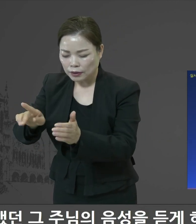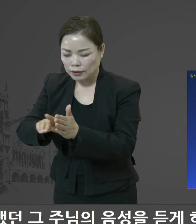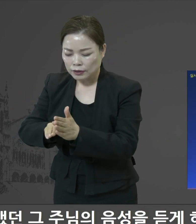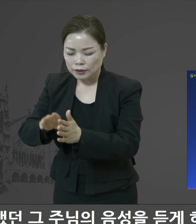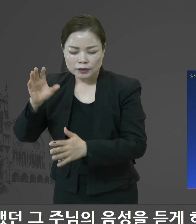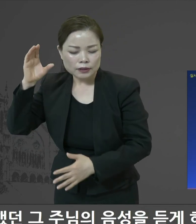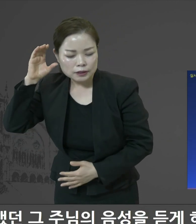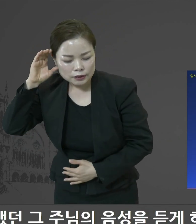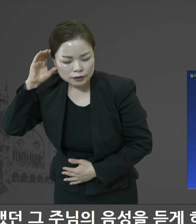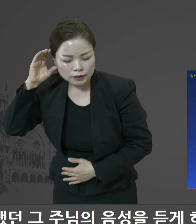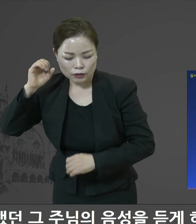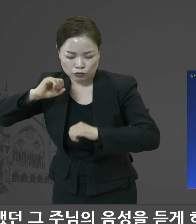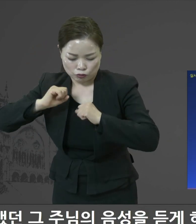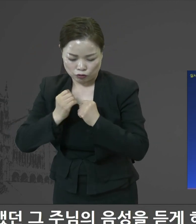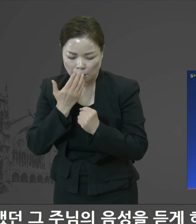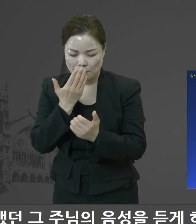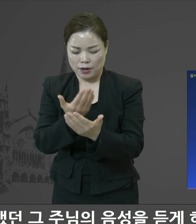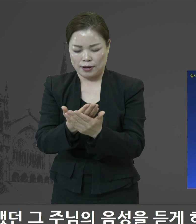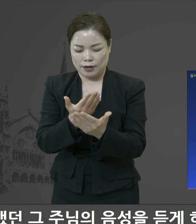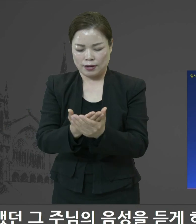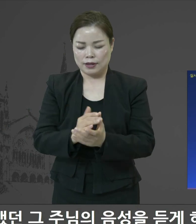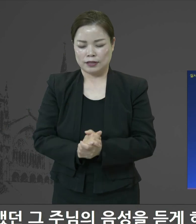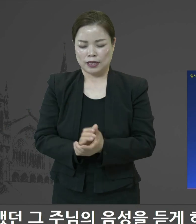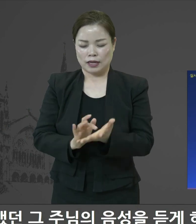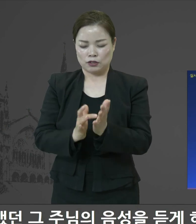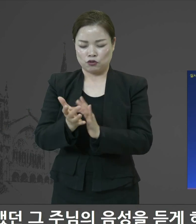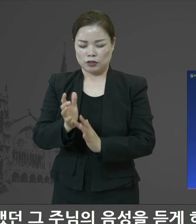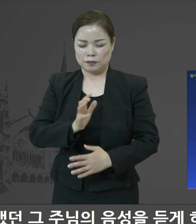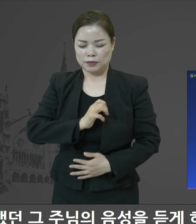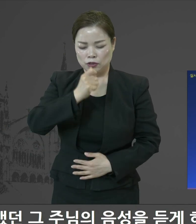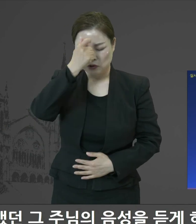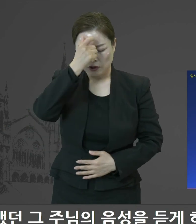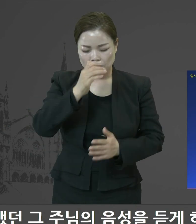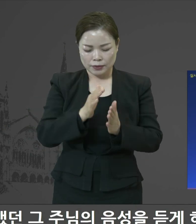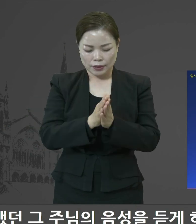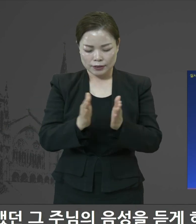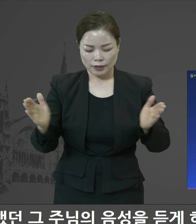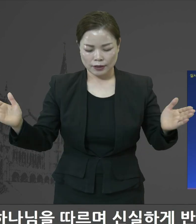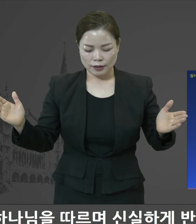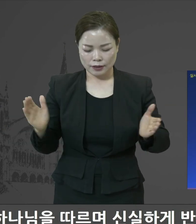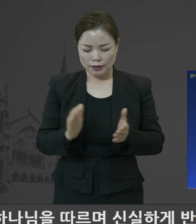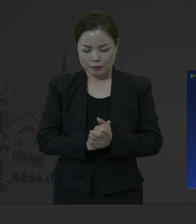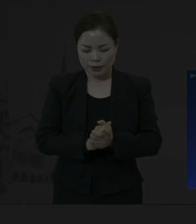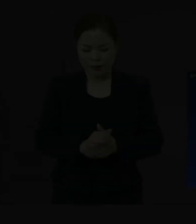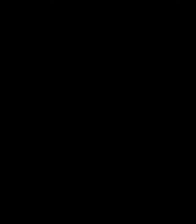반응하는 주의 백성들 되게 하여 주시옵소서. 예수님의 이름으로 기도하옵나이다.